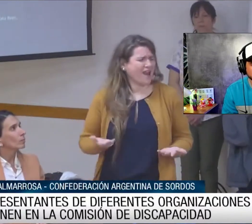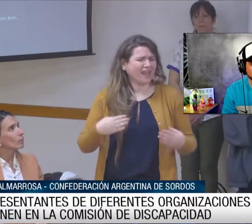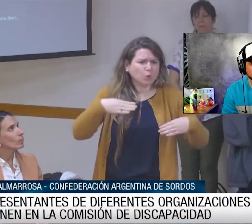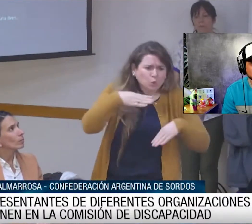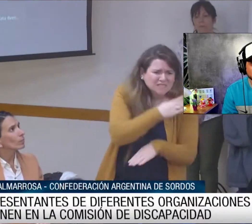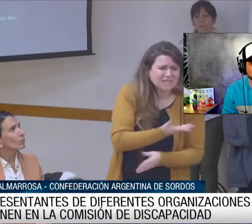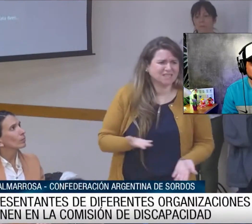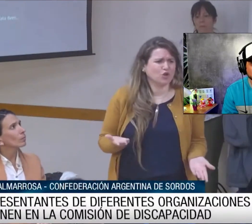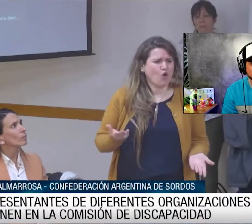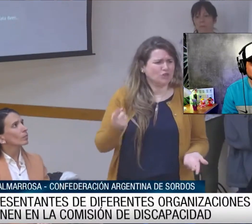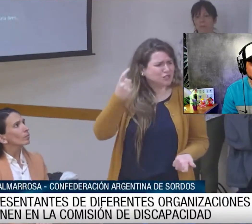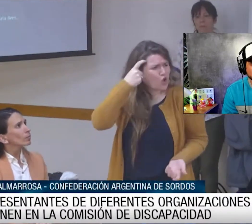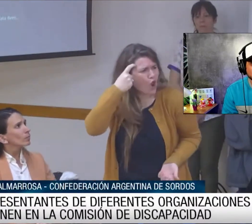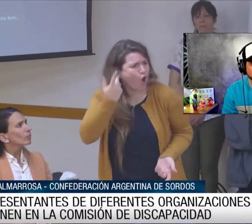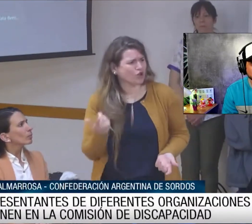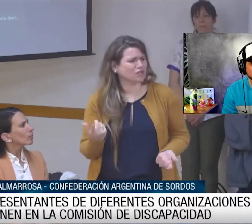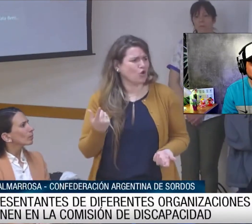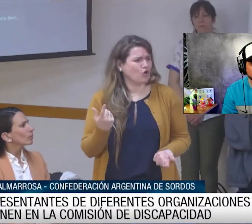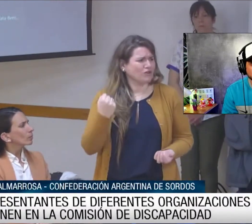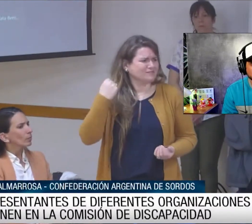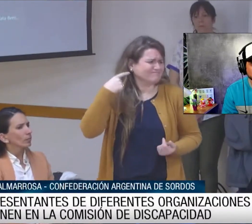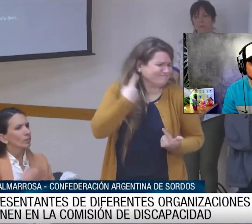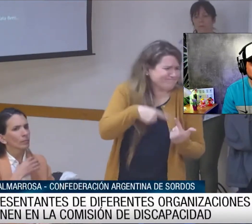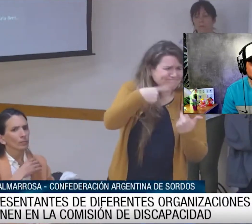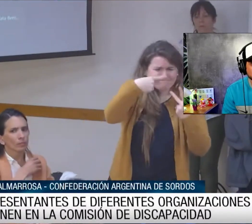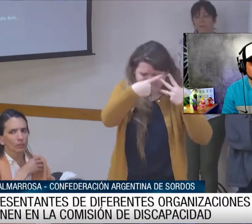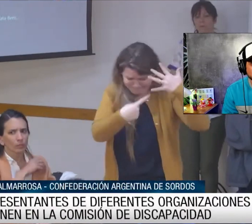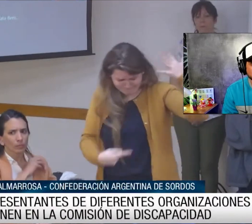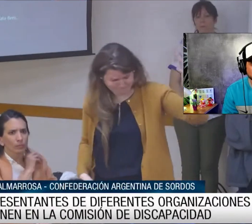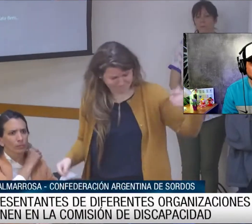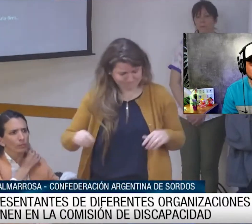tiene consecuencias emocionales, lingüísticas, cognitivas,